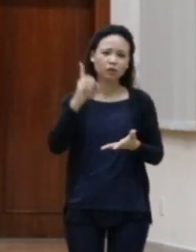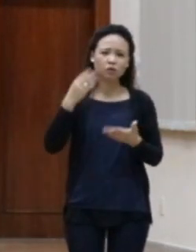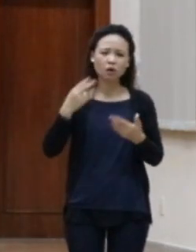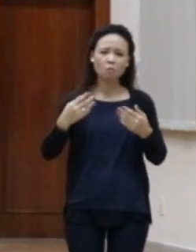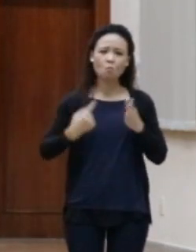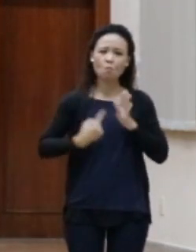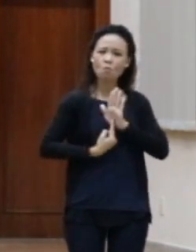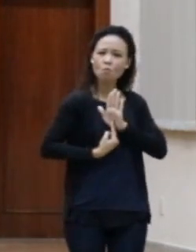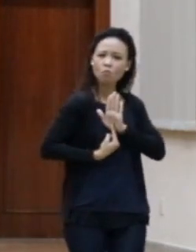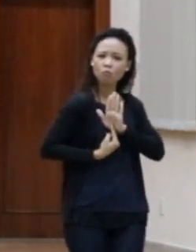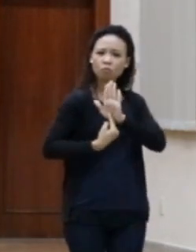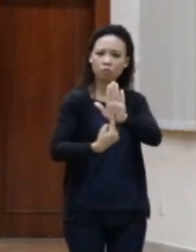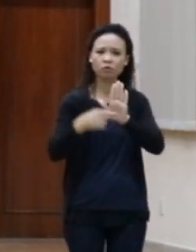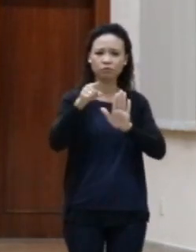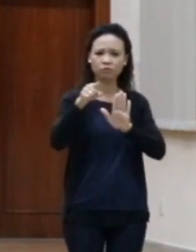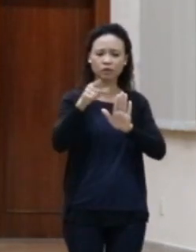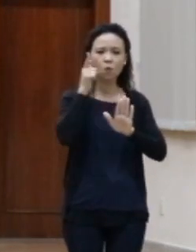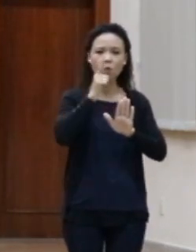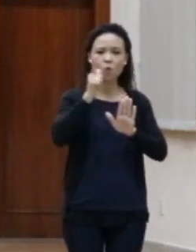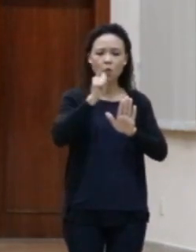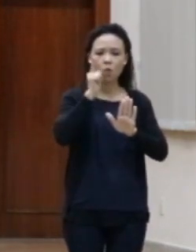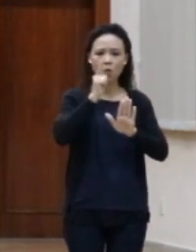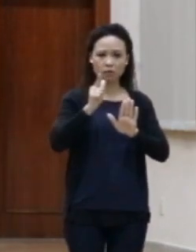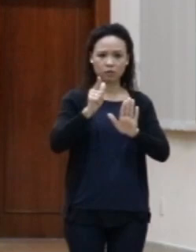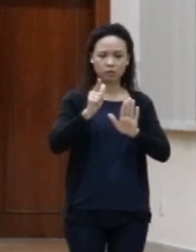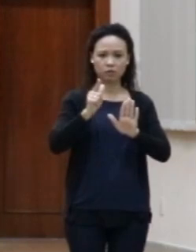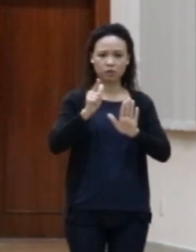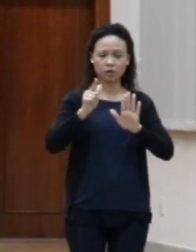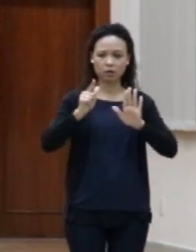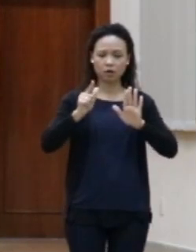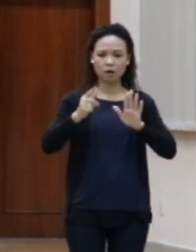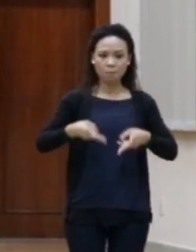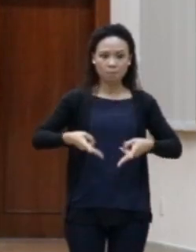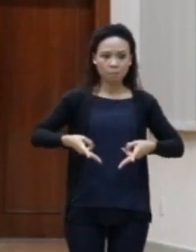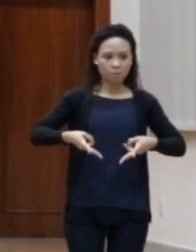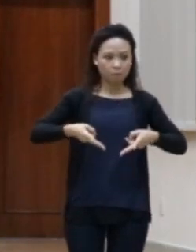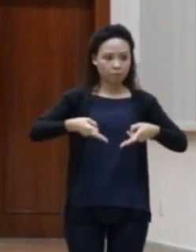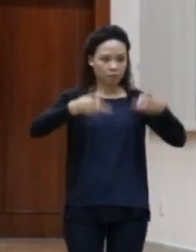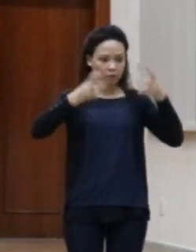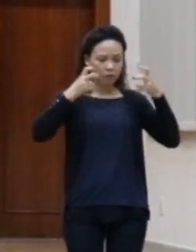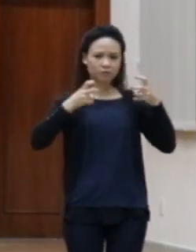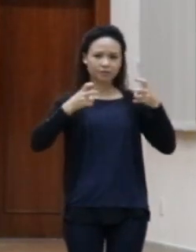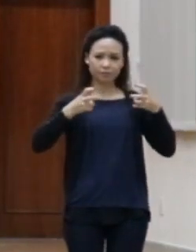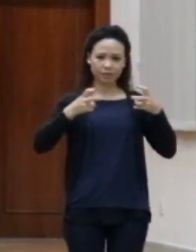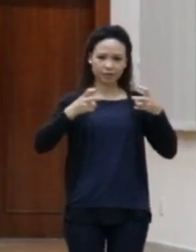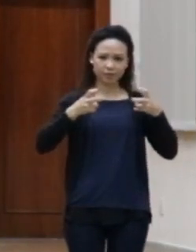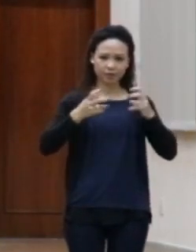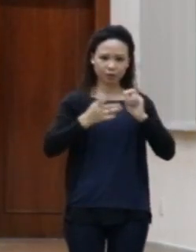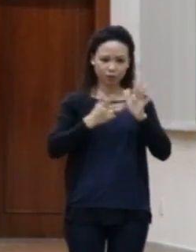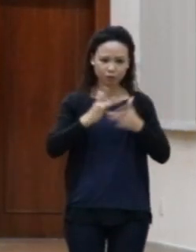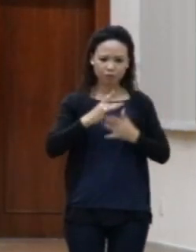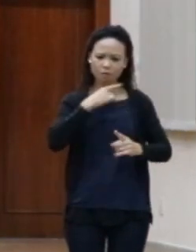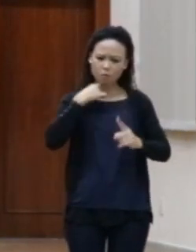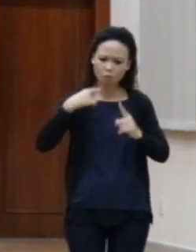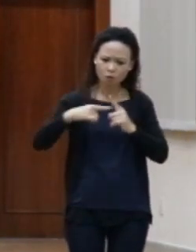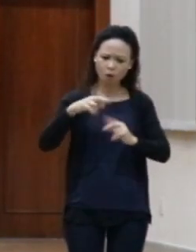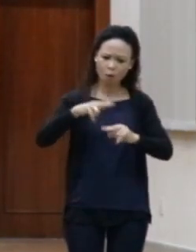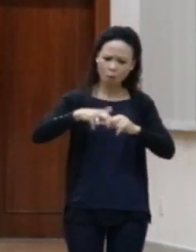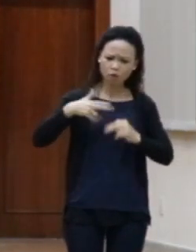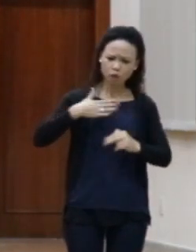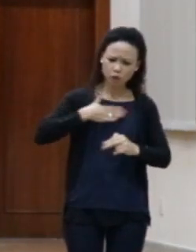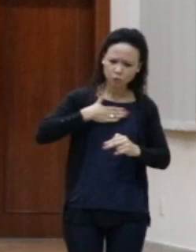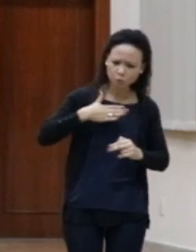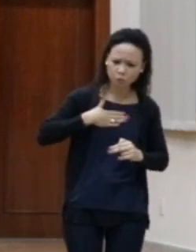olhos para ver o propósito glorioso dele para o sofrimento e a morte do Senhor Jesus Cristo ali na cruz, para